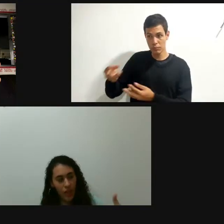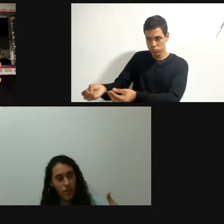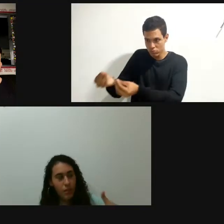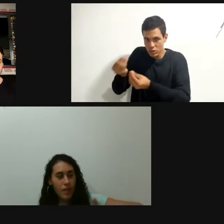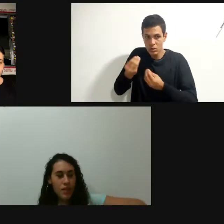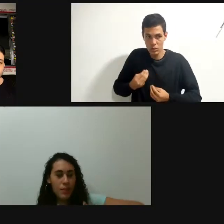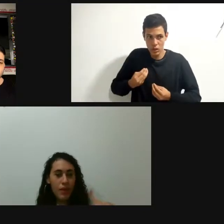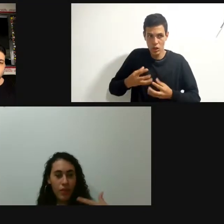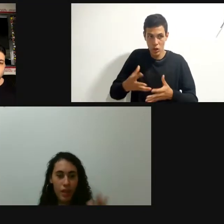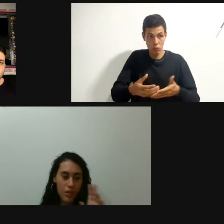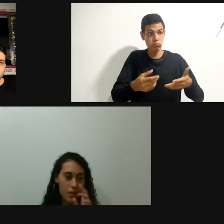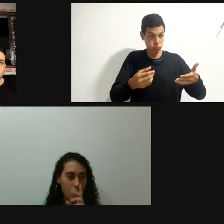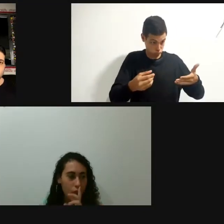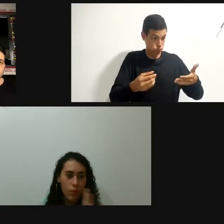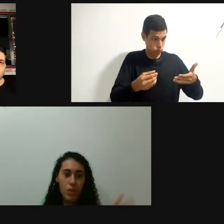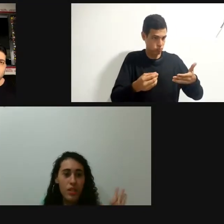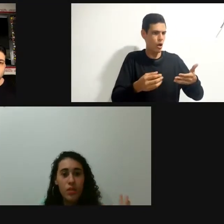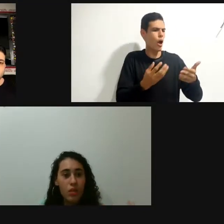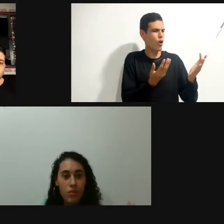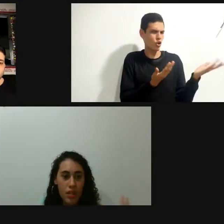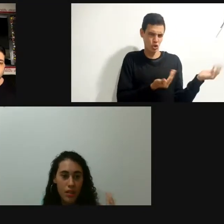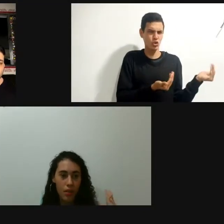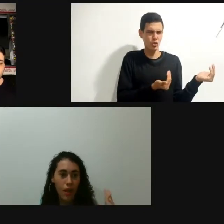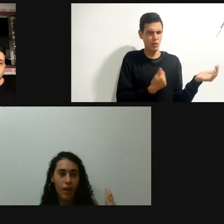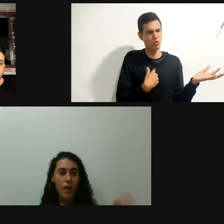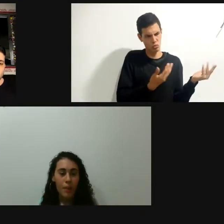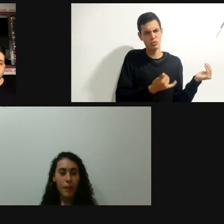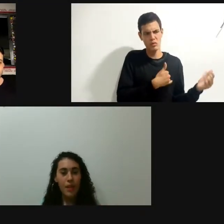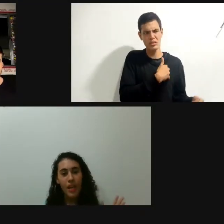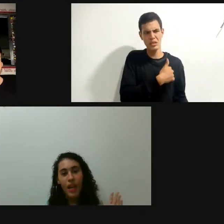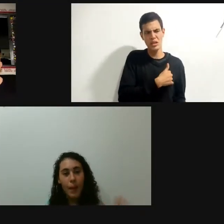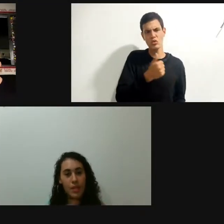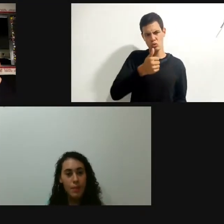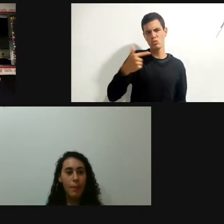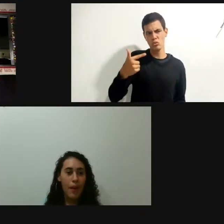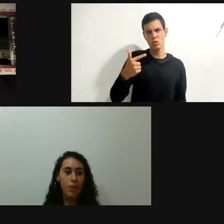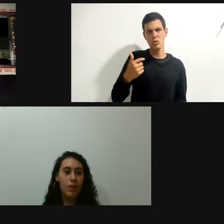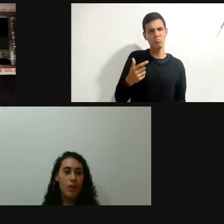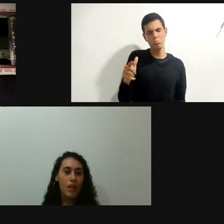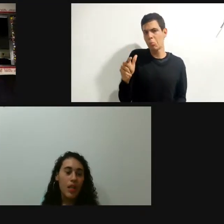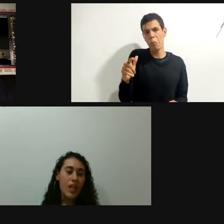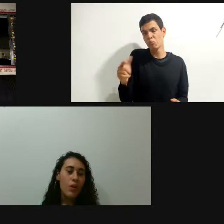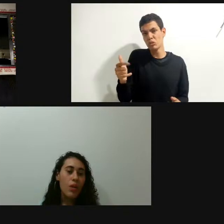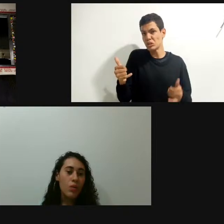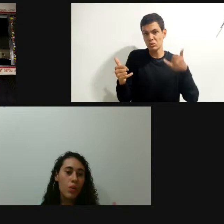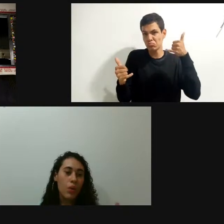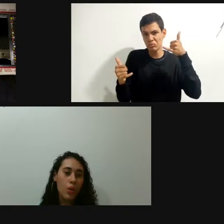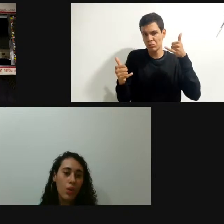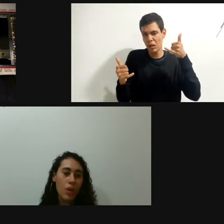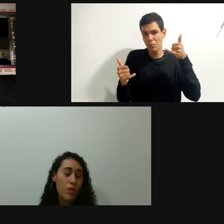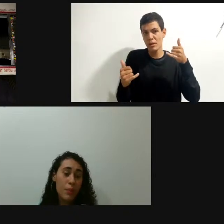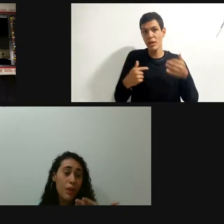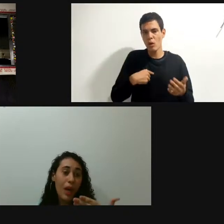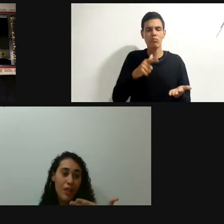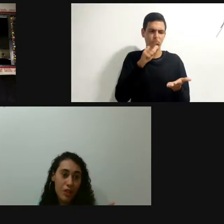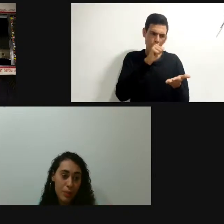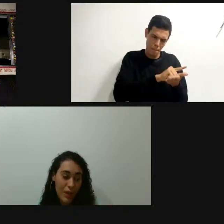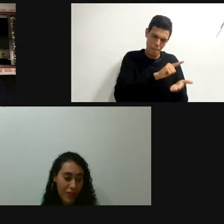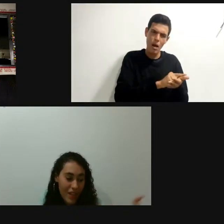numa idade mais pra frente. Com 12 anos eu não tinha celular. Para mim era lápis e papel. E eu